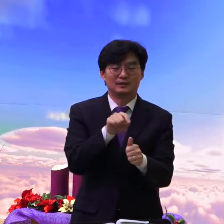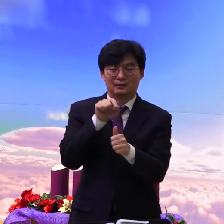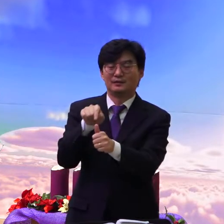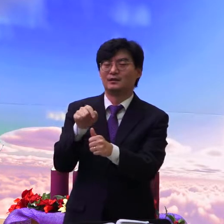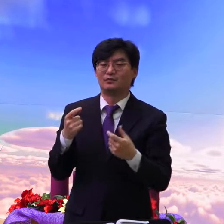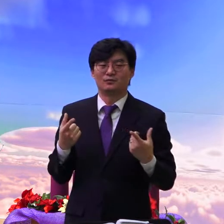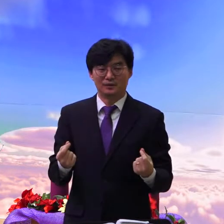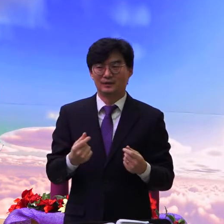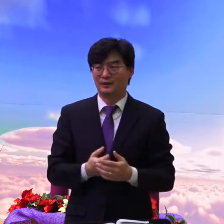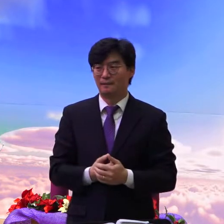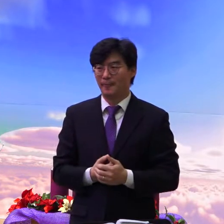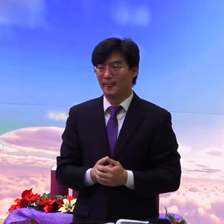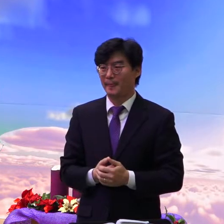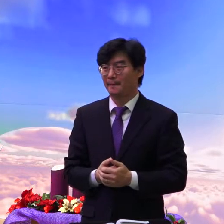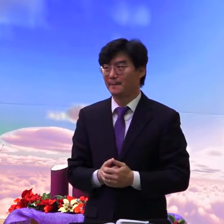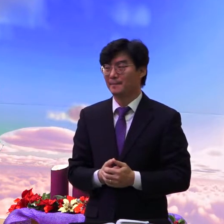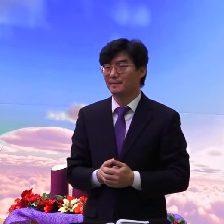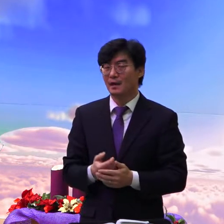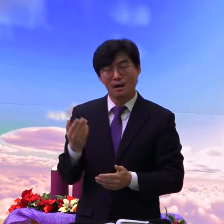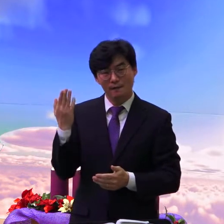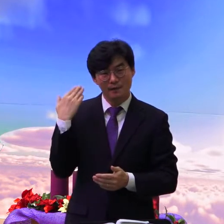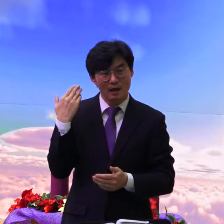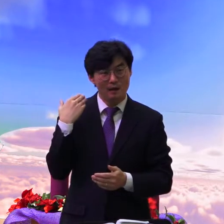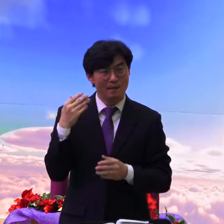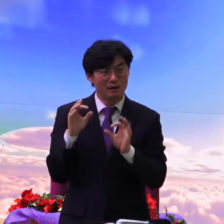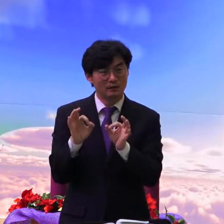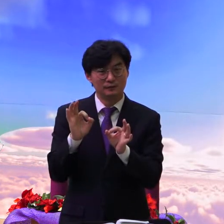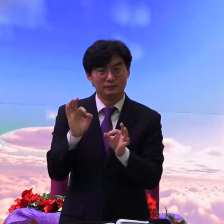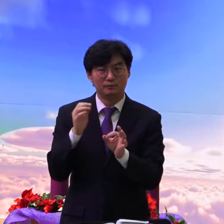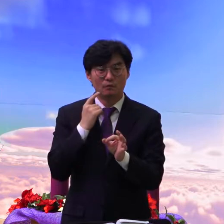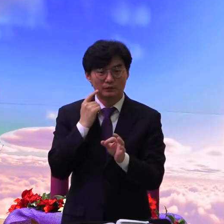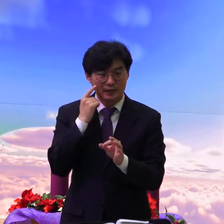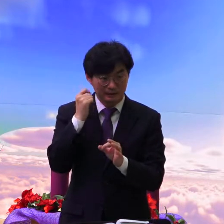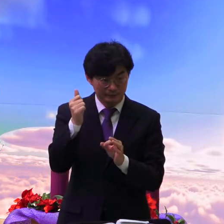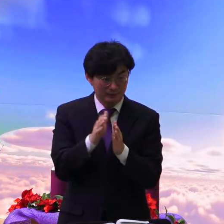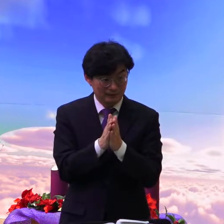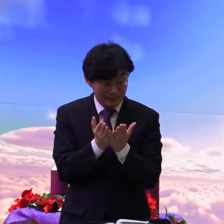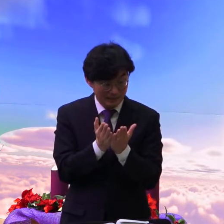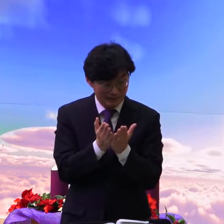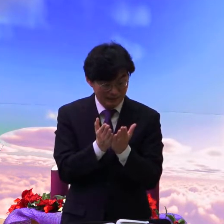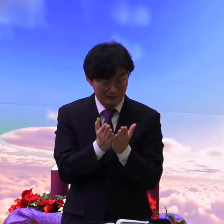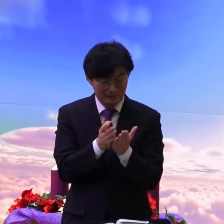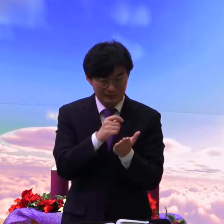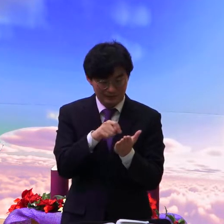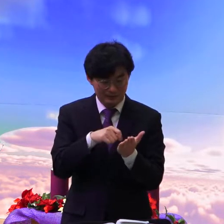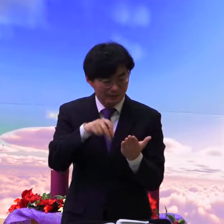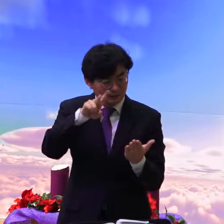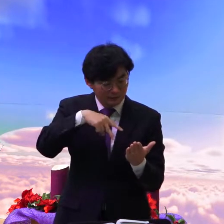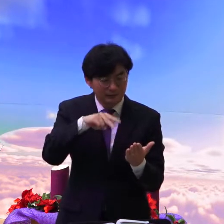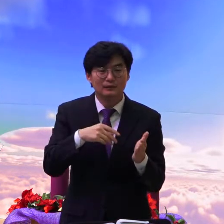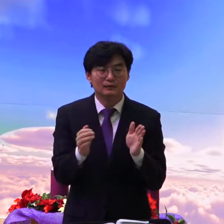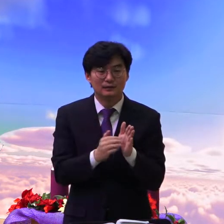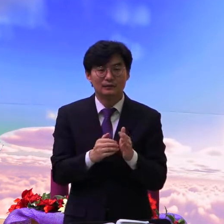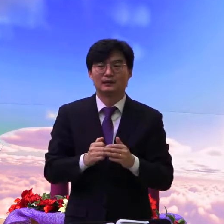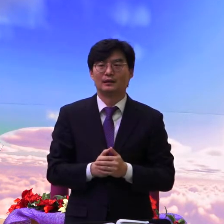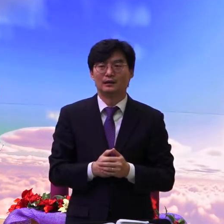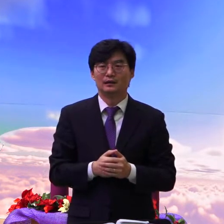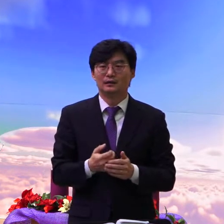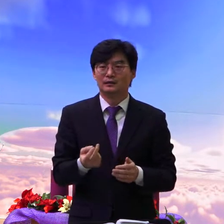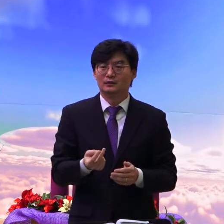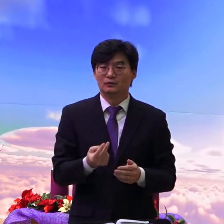이미 은퇴하신 김동호 목사님이 쓴 생사를 건 교회 개혁이라는 책이 있습니다. 아주 오래전에 읽었는데 이 생사를